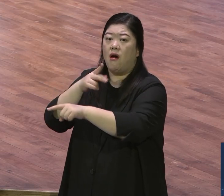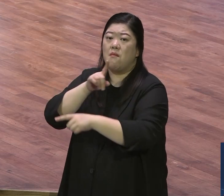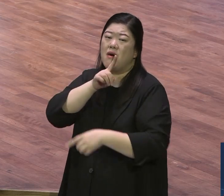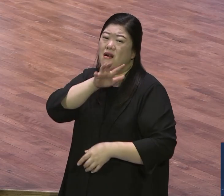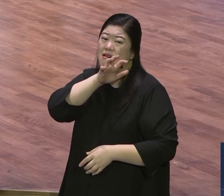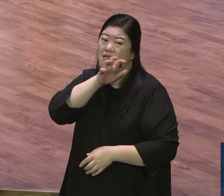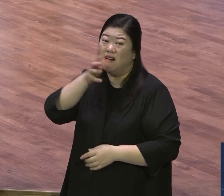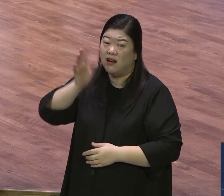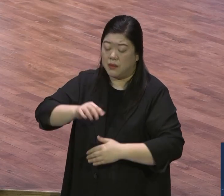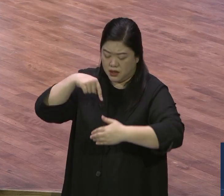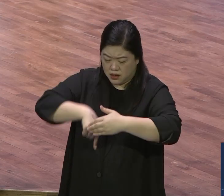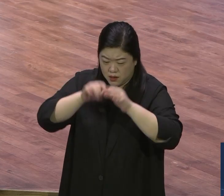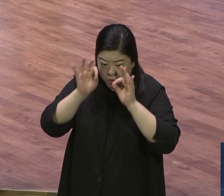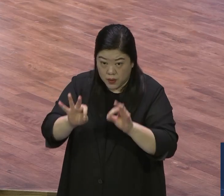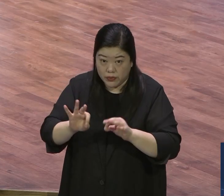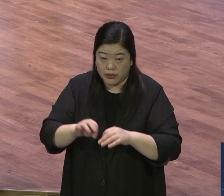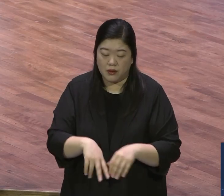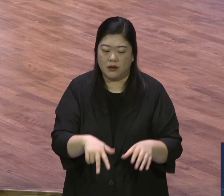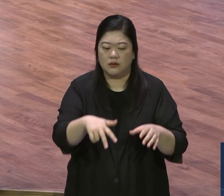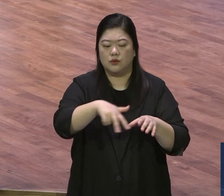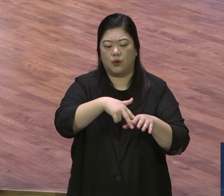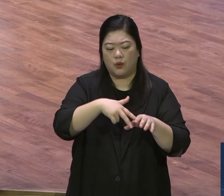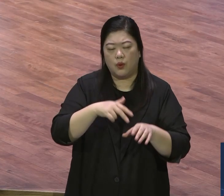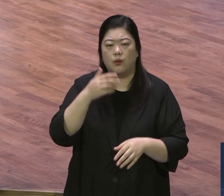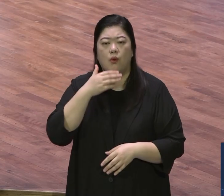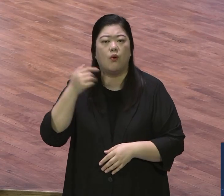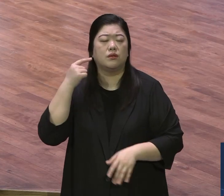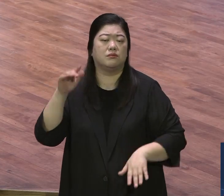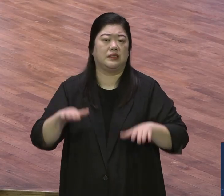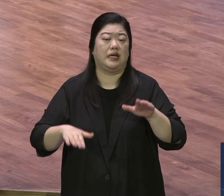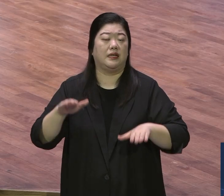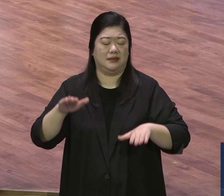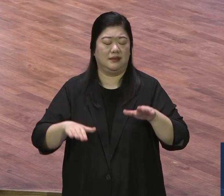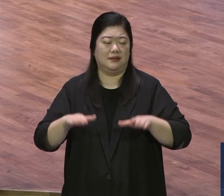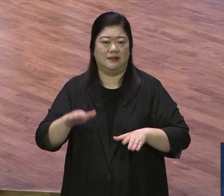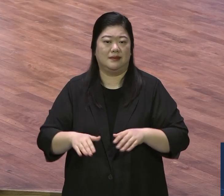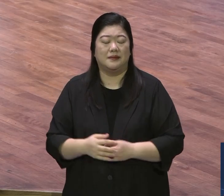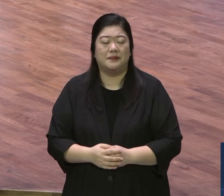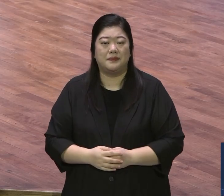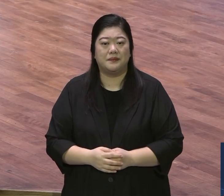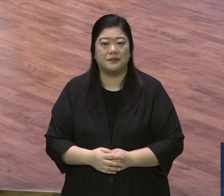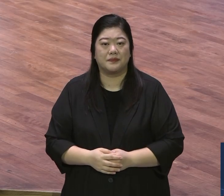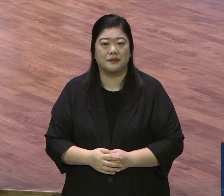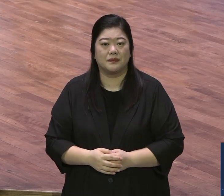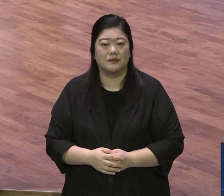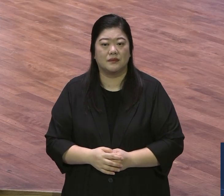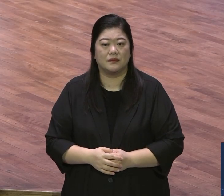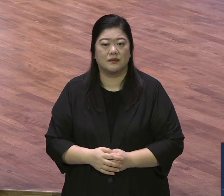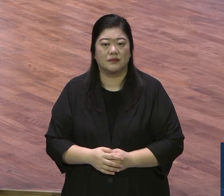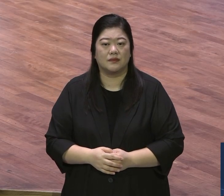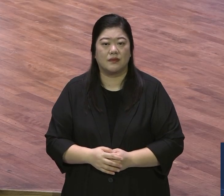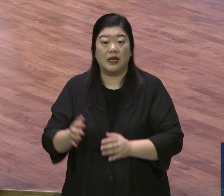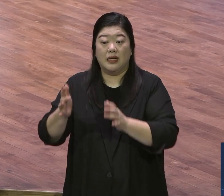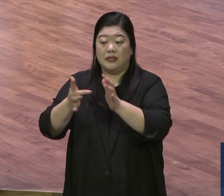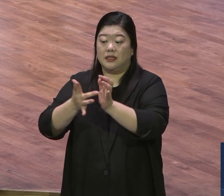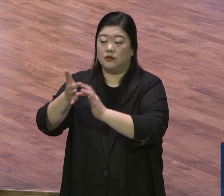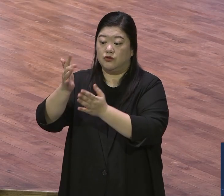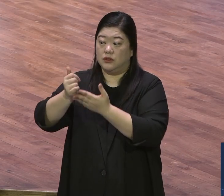거예요. 과거에 율법적인 종교 생활의 털에서 벗어나서 예수님께서 활짝